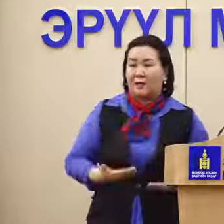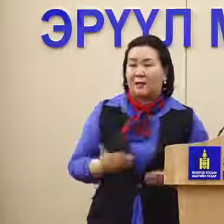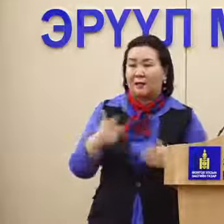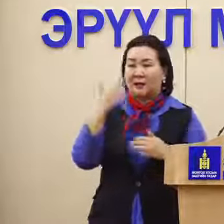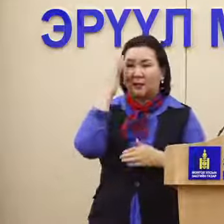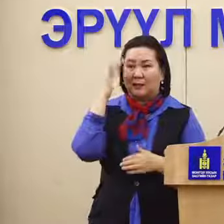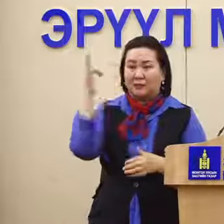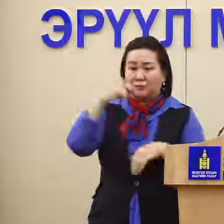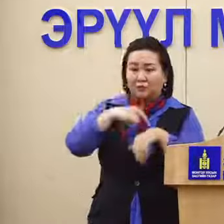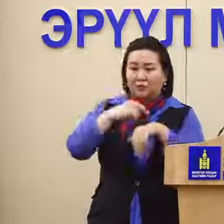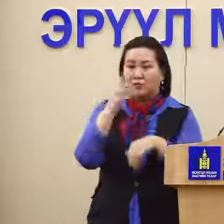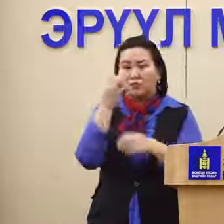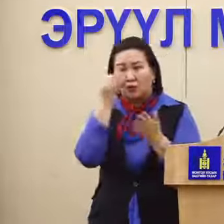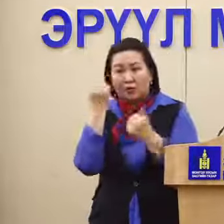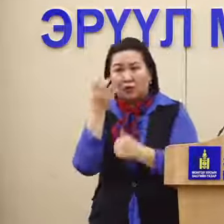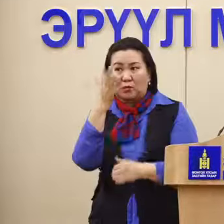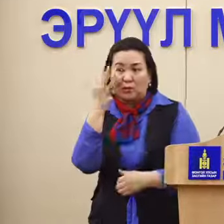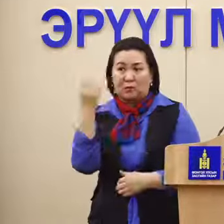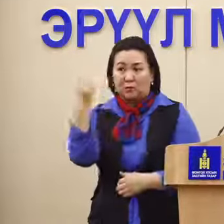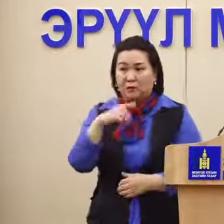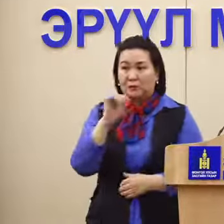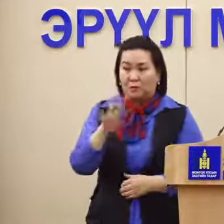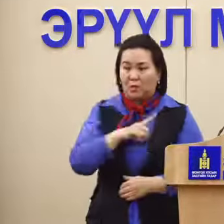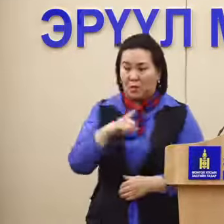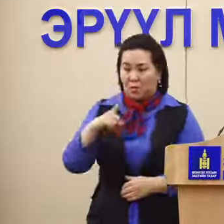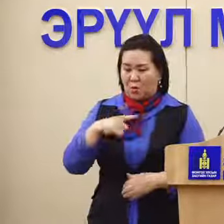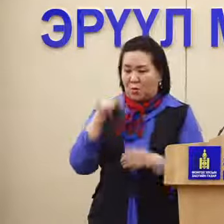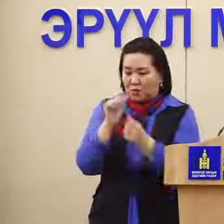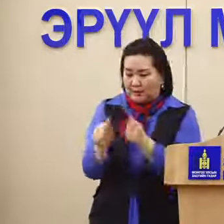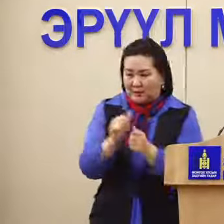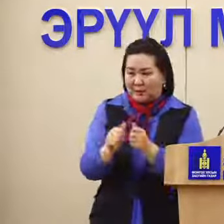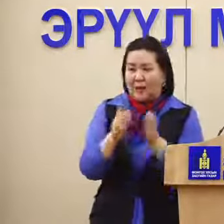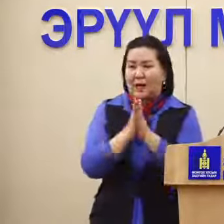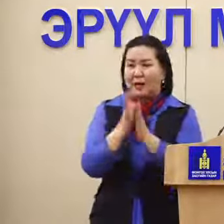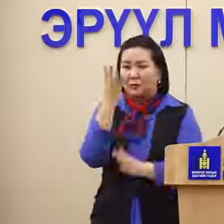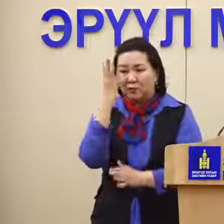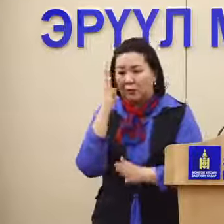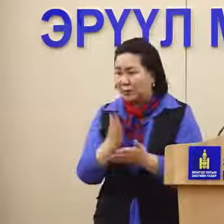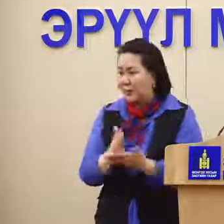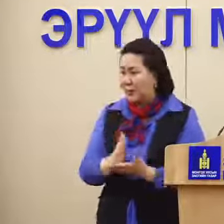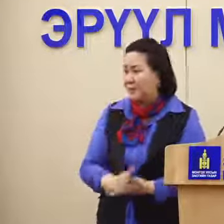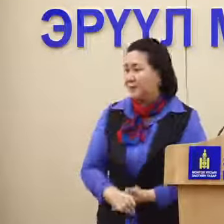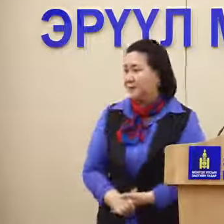хугацаагаар ирсэн тохиолдолд тухайн улсын бэлтгэсэн байранд өөрийн зардлаар 14 орн байгаа.